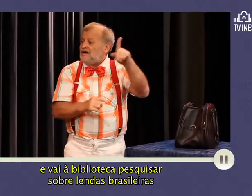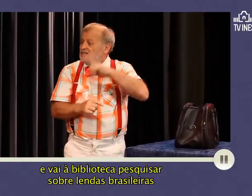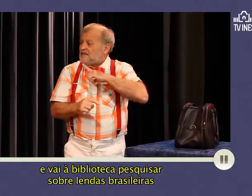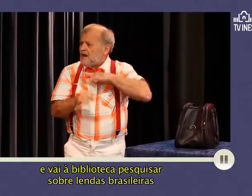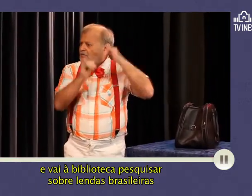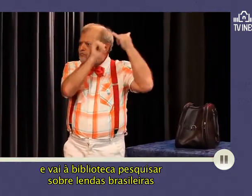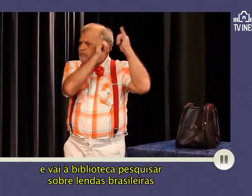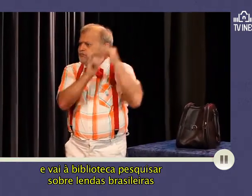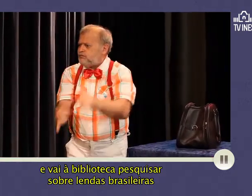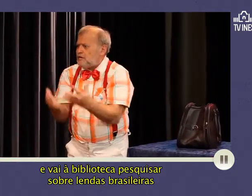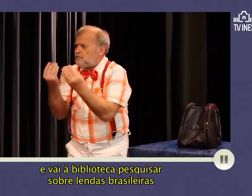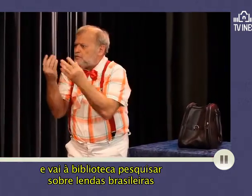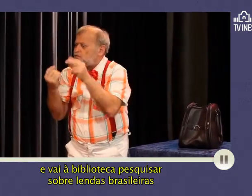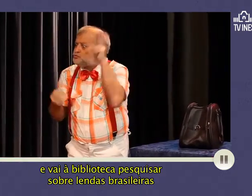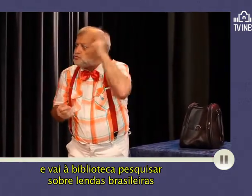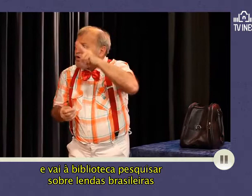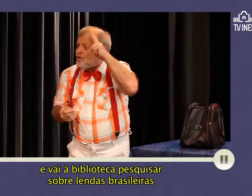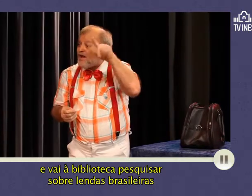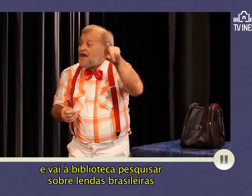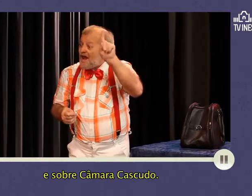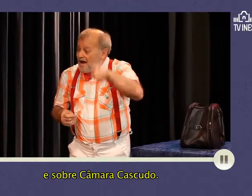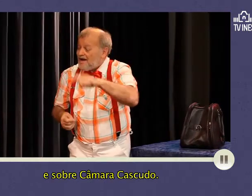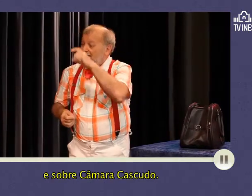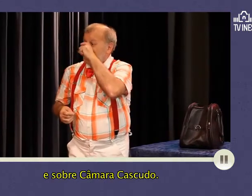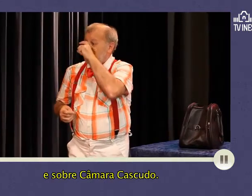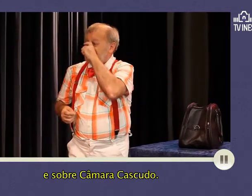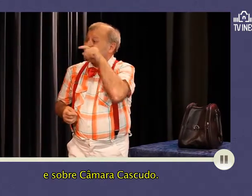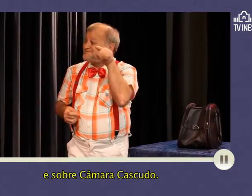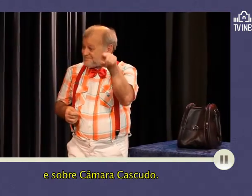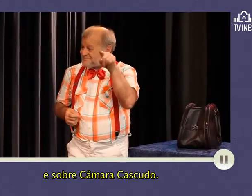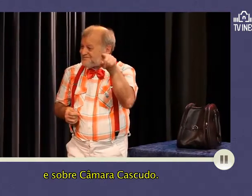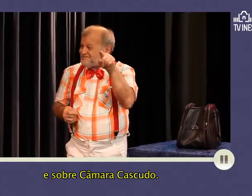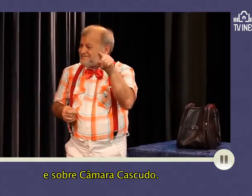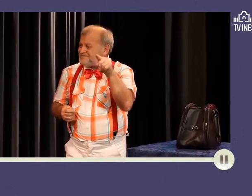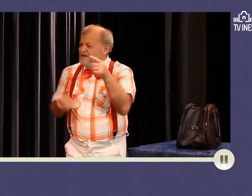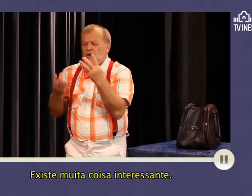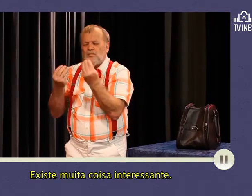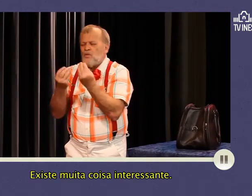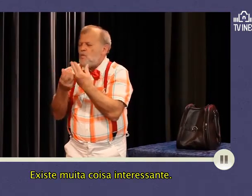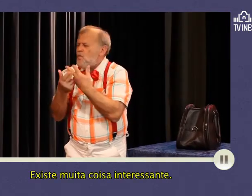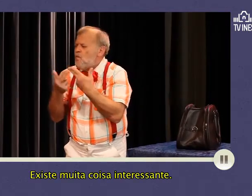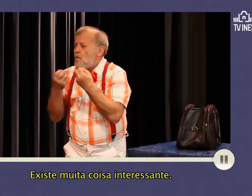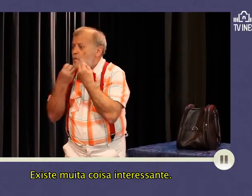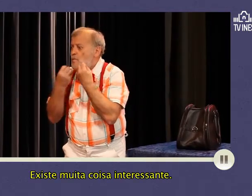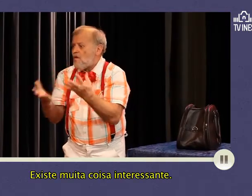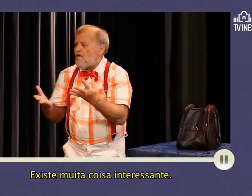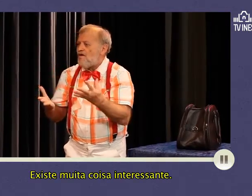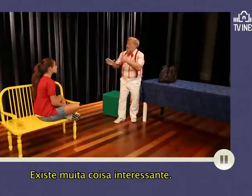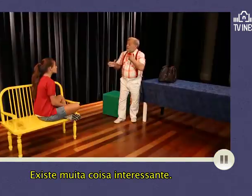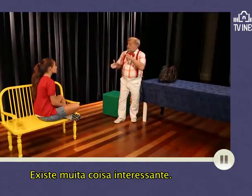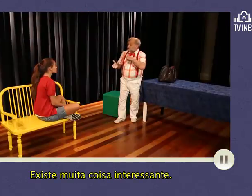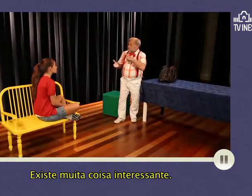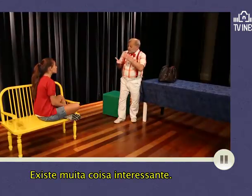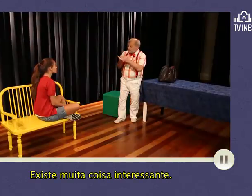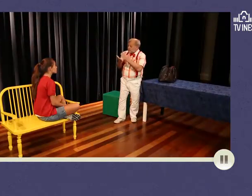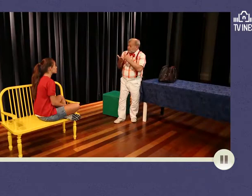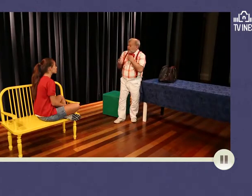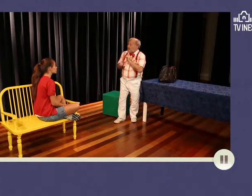biblioteca pesquisar sobre lendas brasileiras e sobre Câmara Cascudo. Existe muita coisa